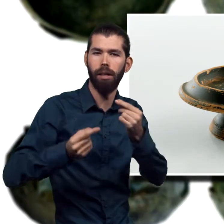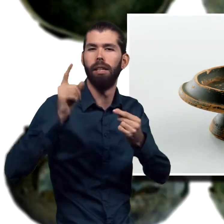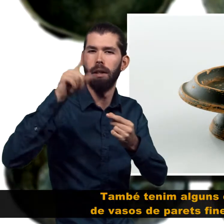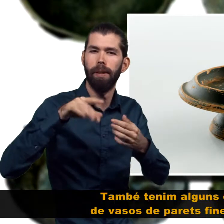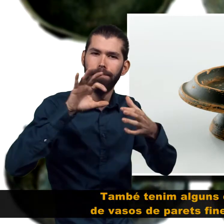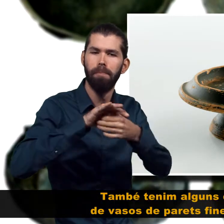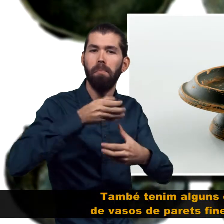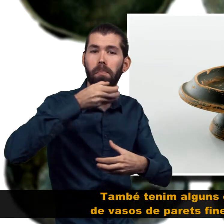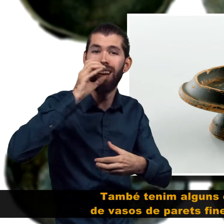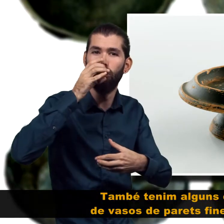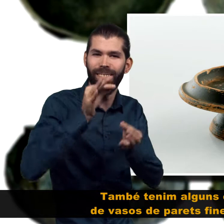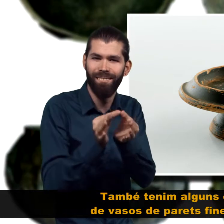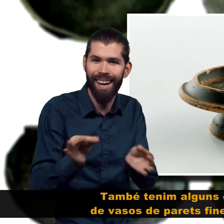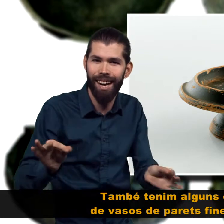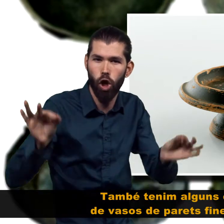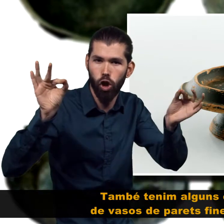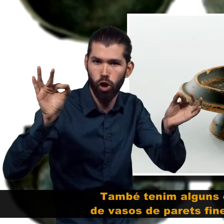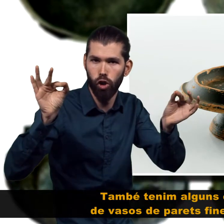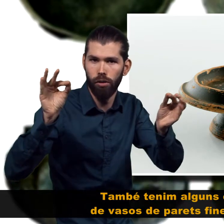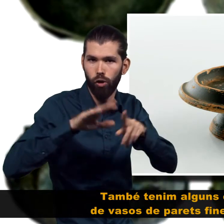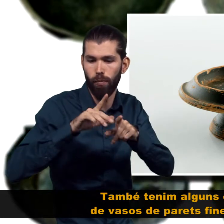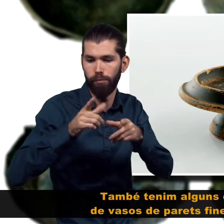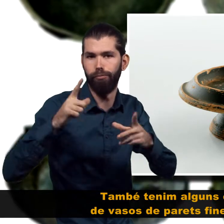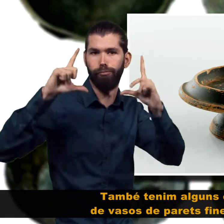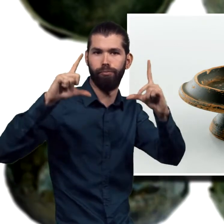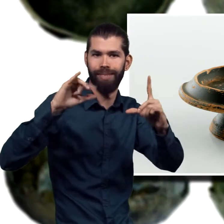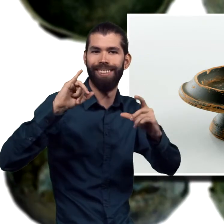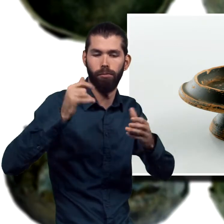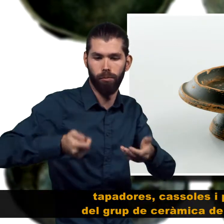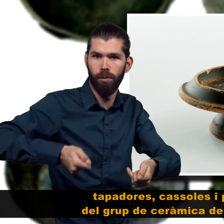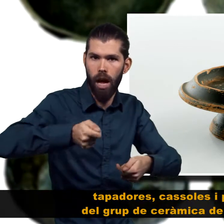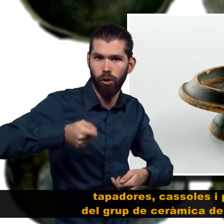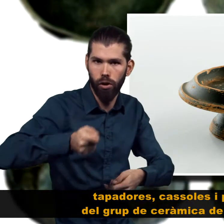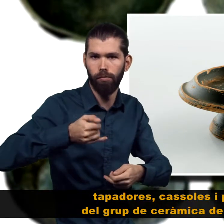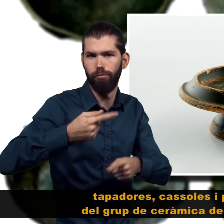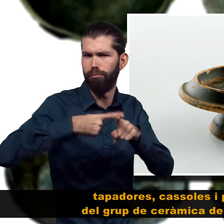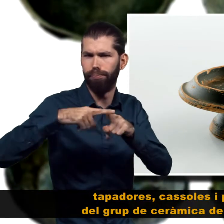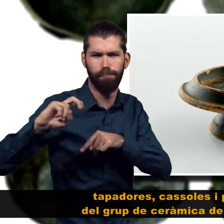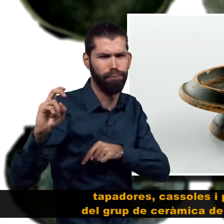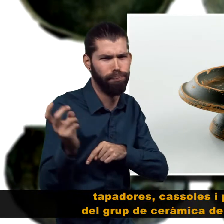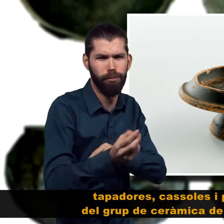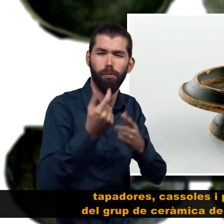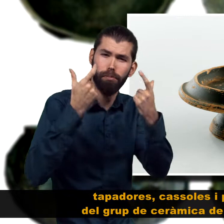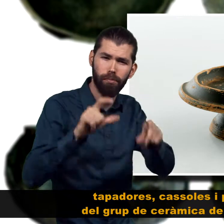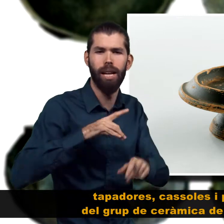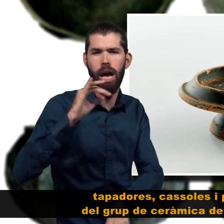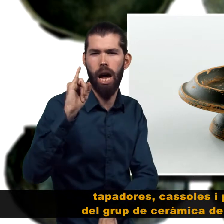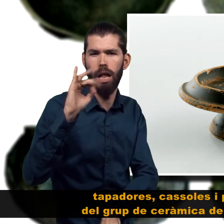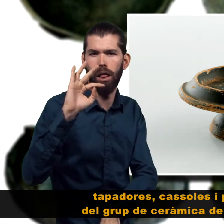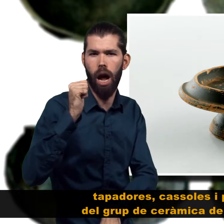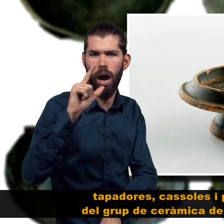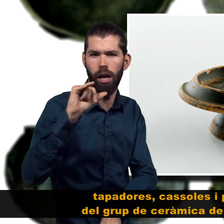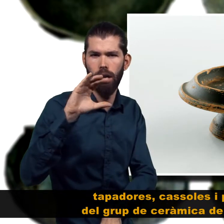També tenim alguns exemplars de vasos de parets fines, així com tapadores, cassoles i paelles dins del grup